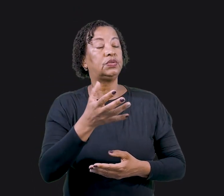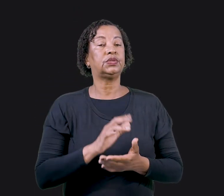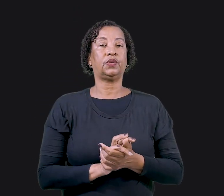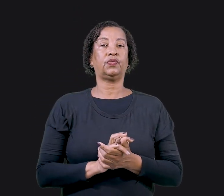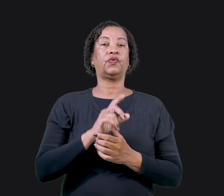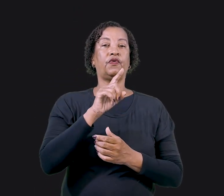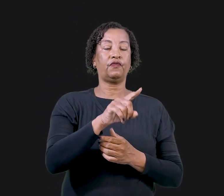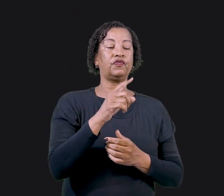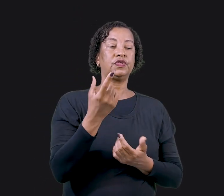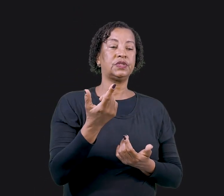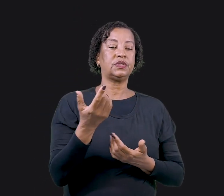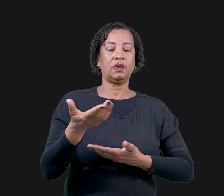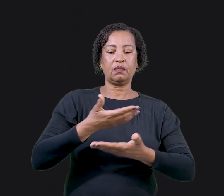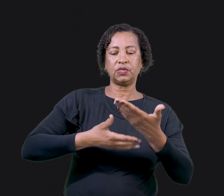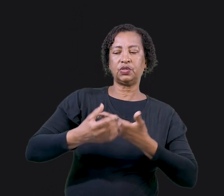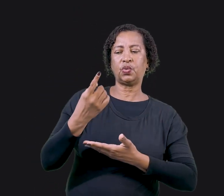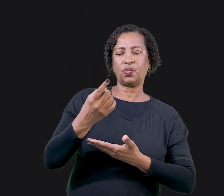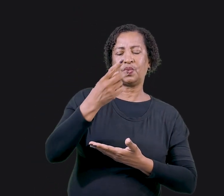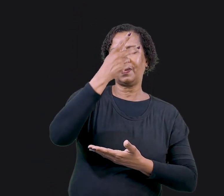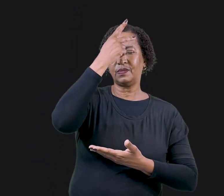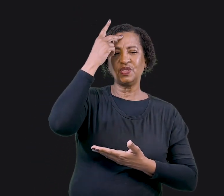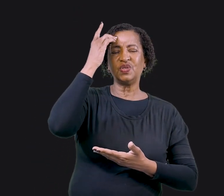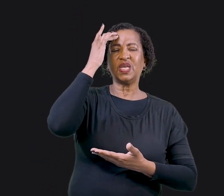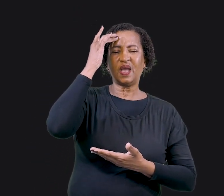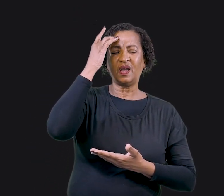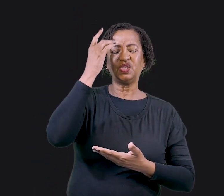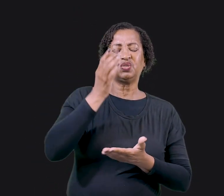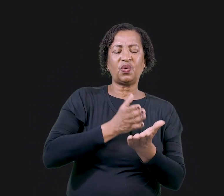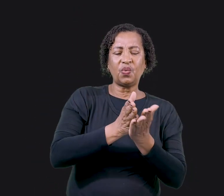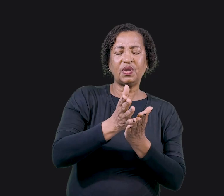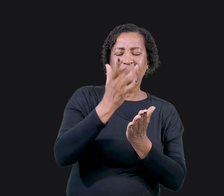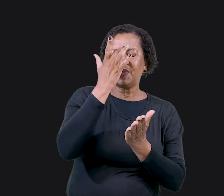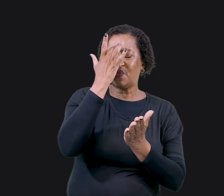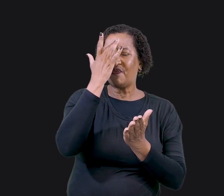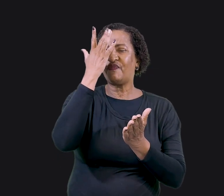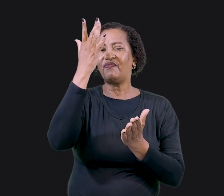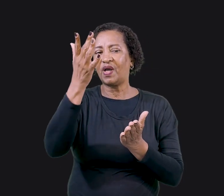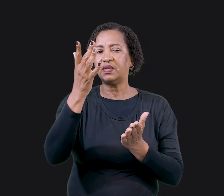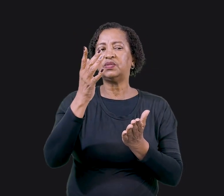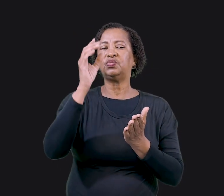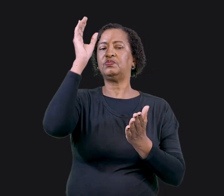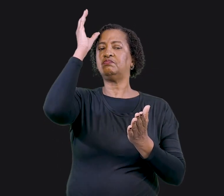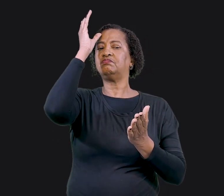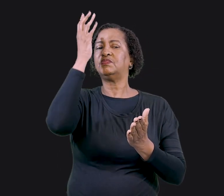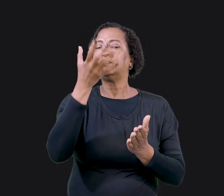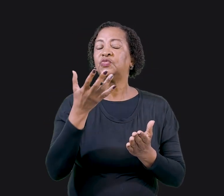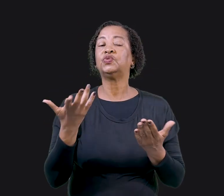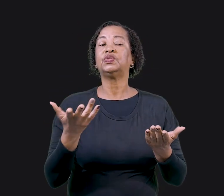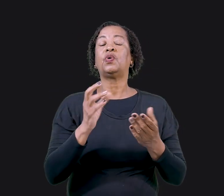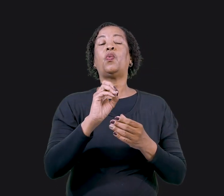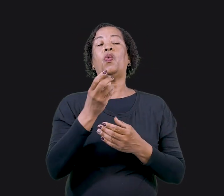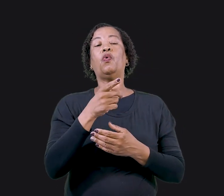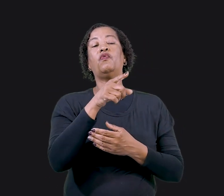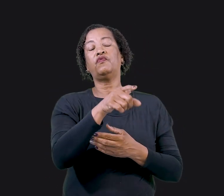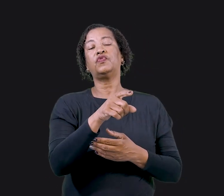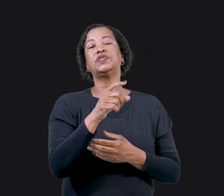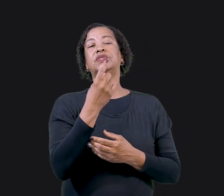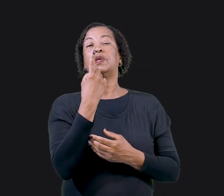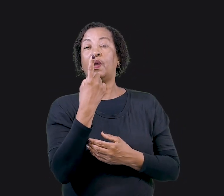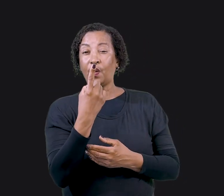é um entre os muitos que acham que há sempre um caminho fácil para ser parte da solução? Ou você é um dos poucos que